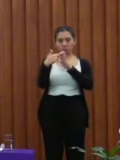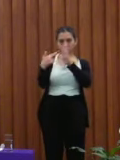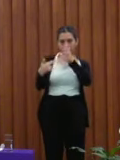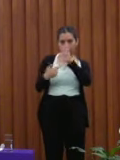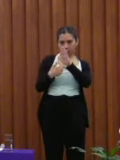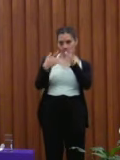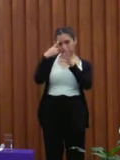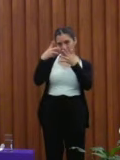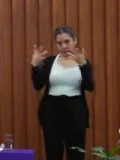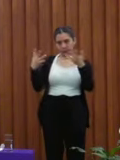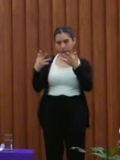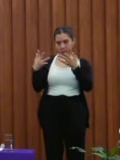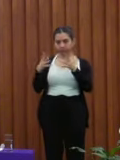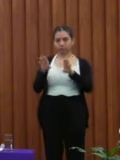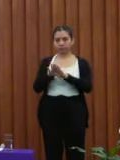actuación,